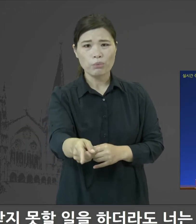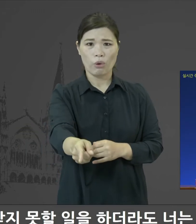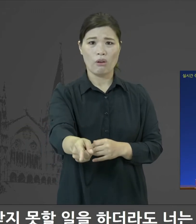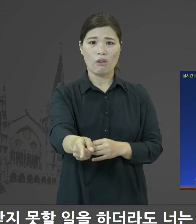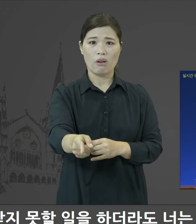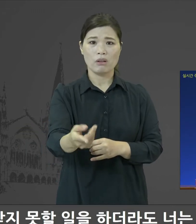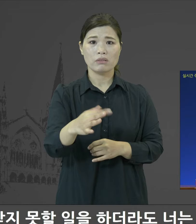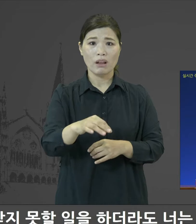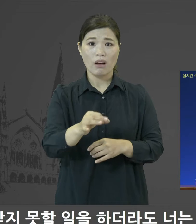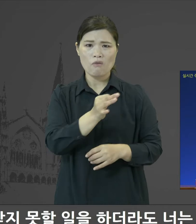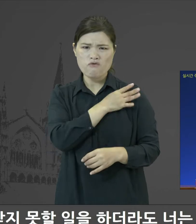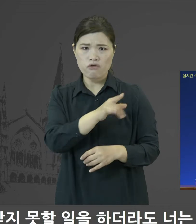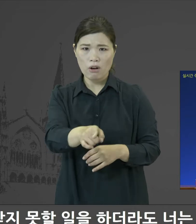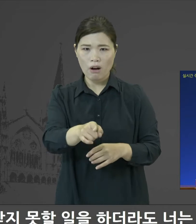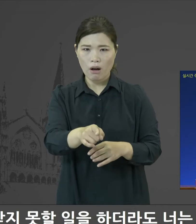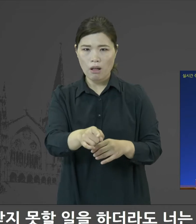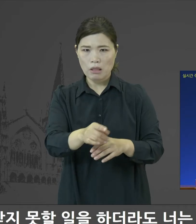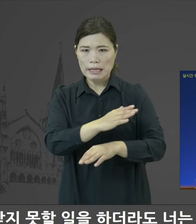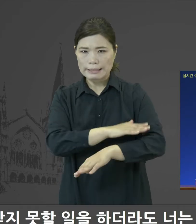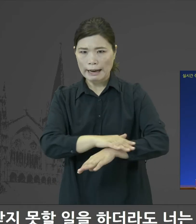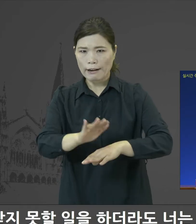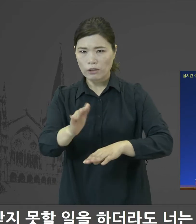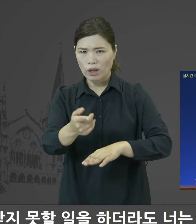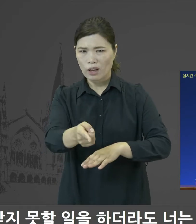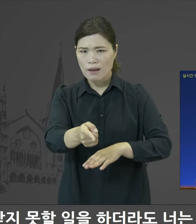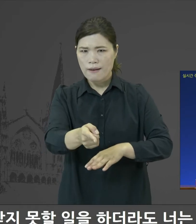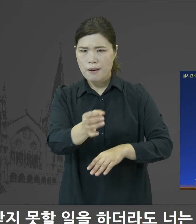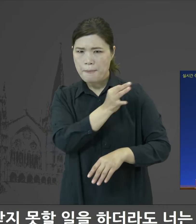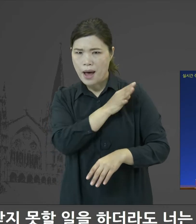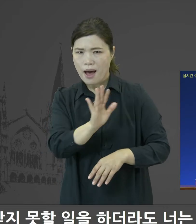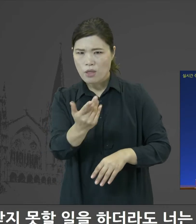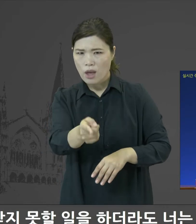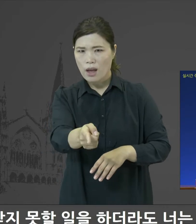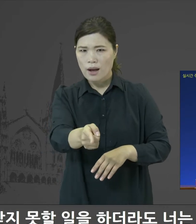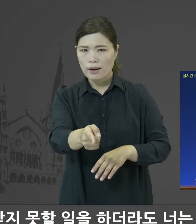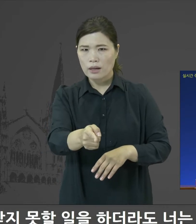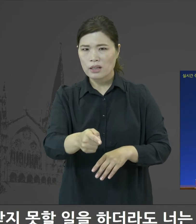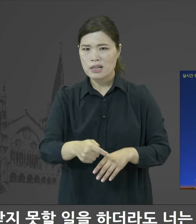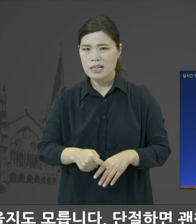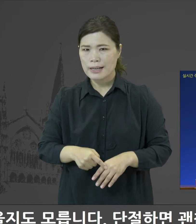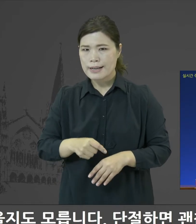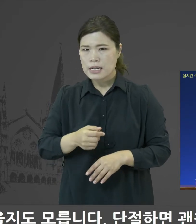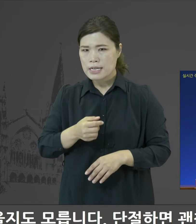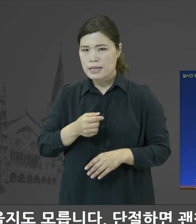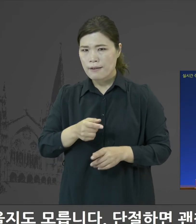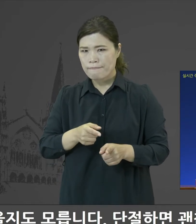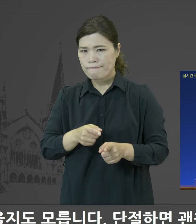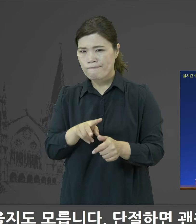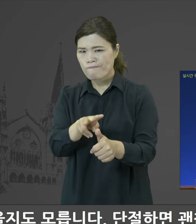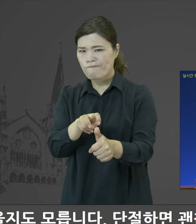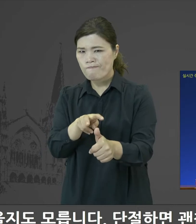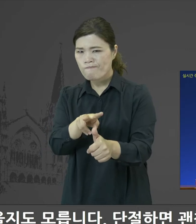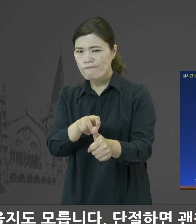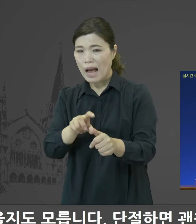잘 돼. 그때 배 아프지 않는 거. 거기까지 가면 그래도 어느 정도 이게 이제 신앙이